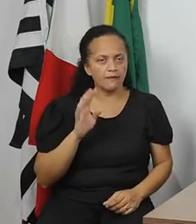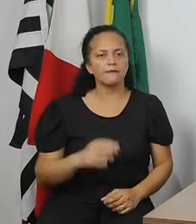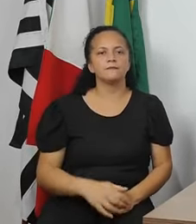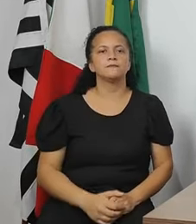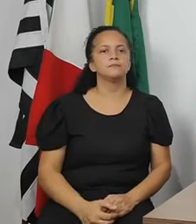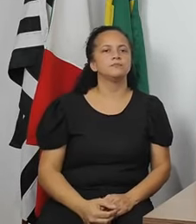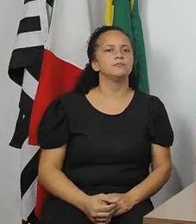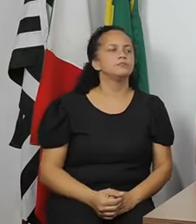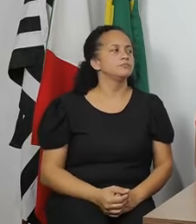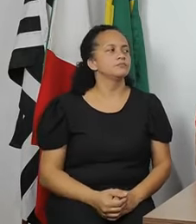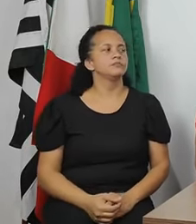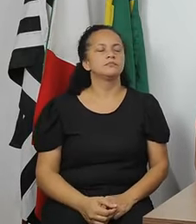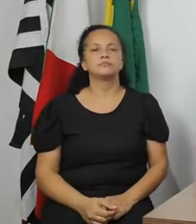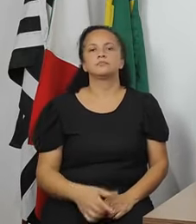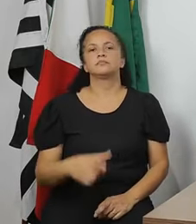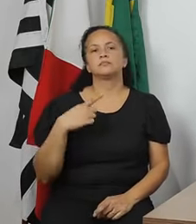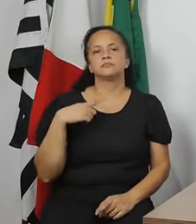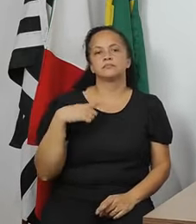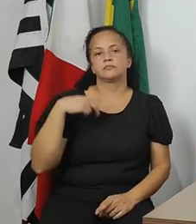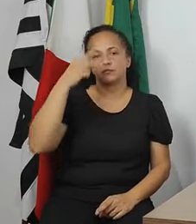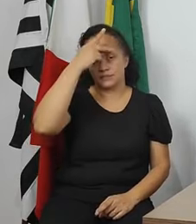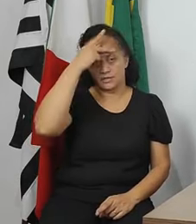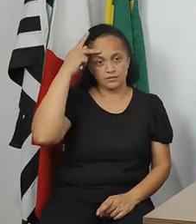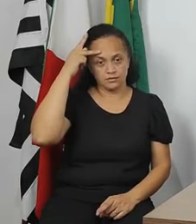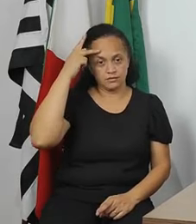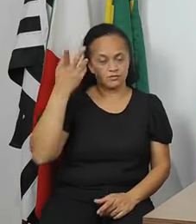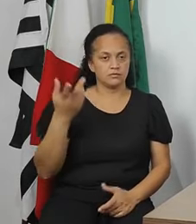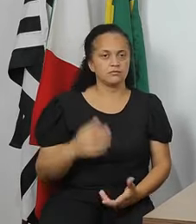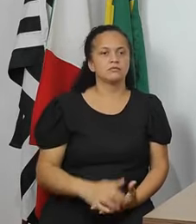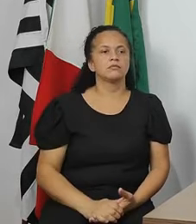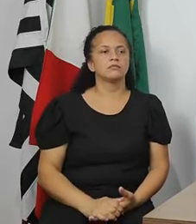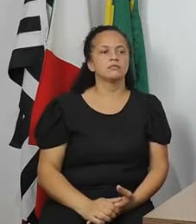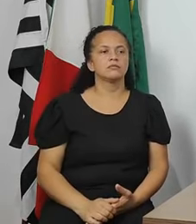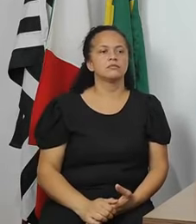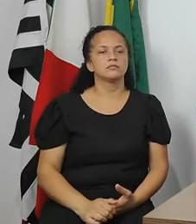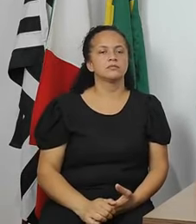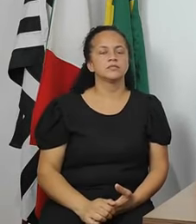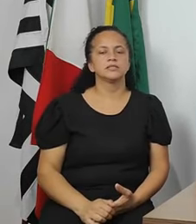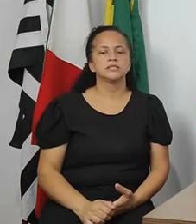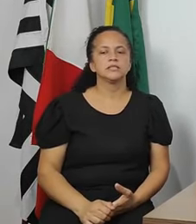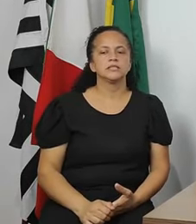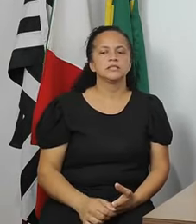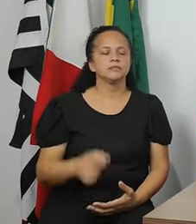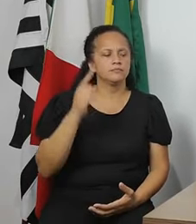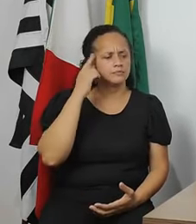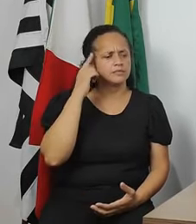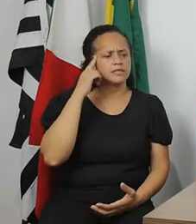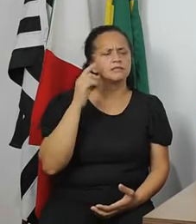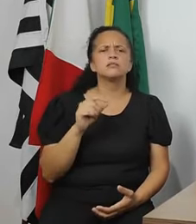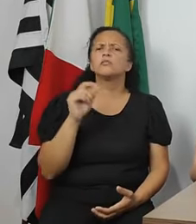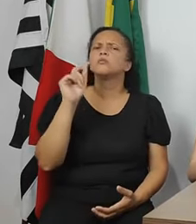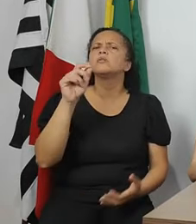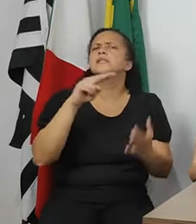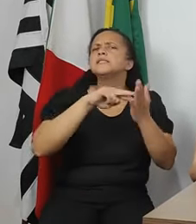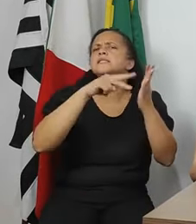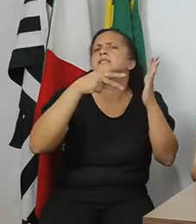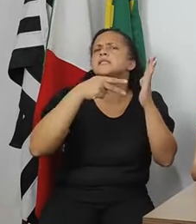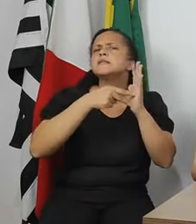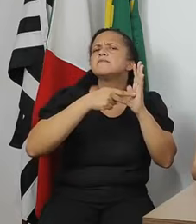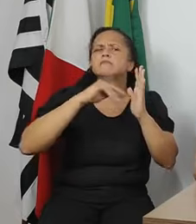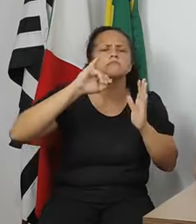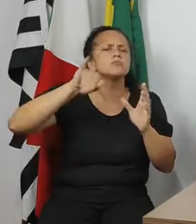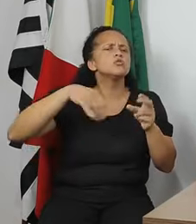sei lá, tem pessoas que de repente, qual que é o propósito do jejum, né? Acho que, até falando do propósito, pra